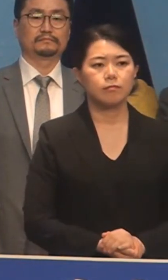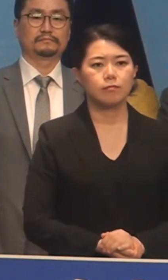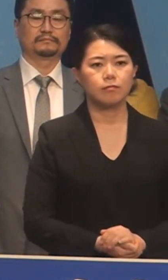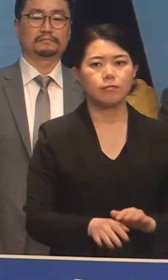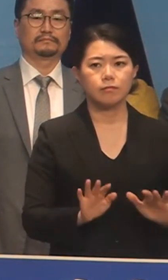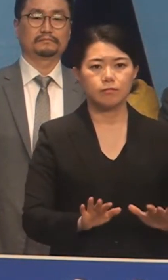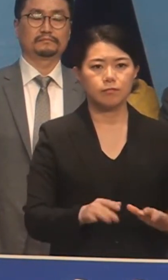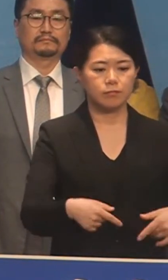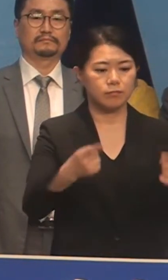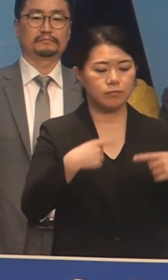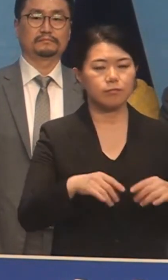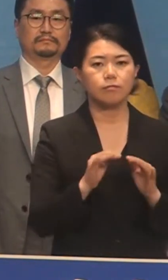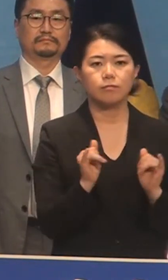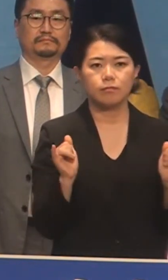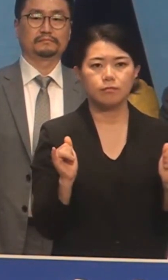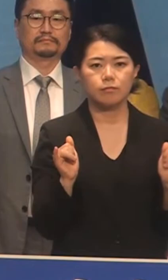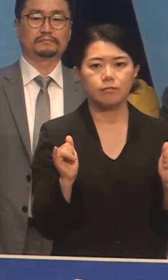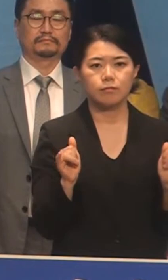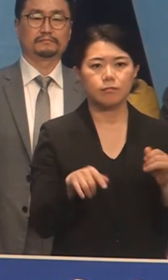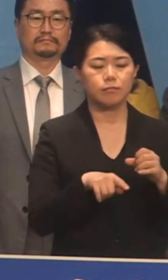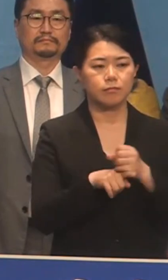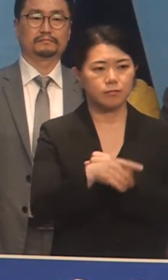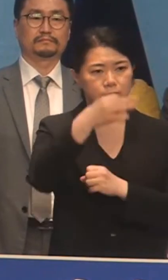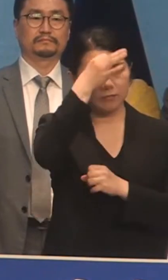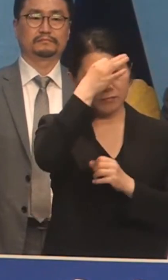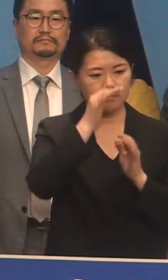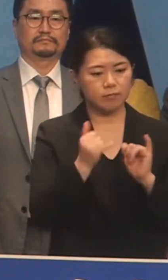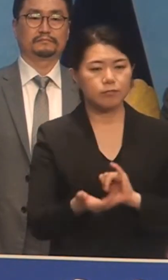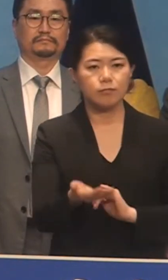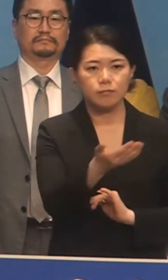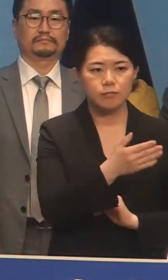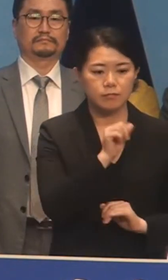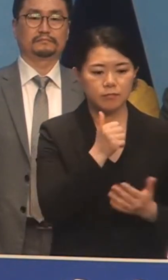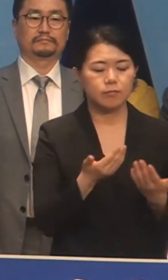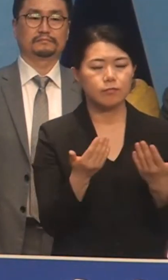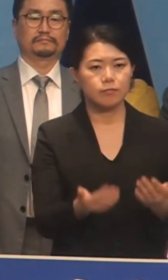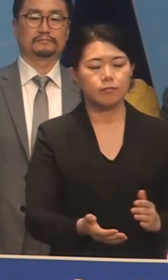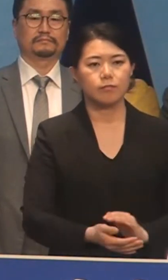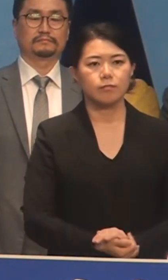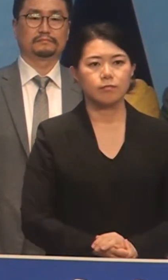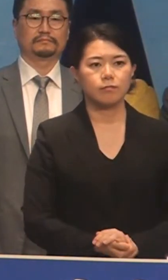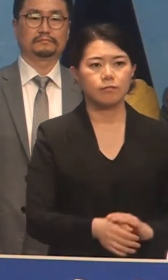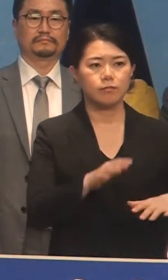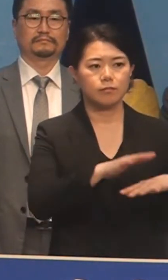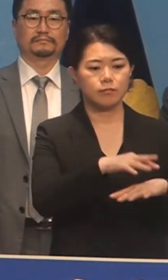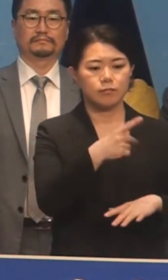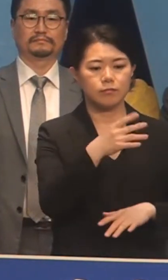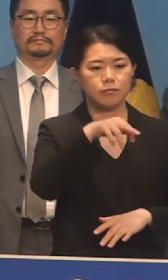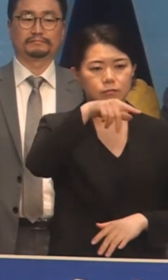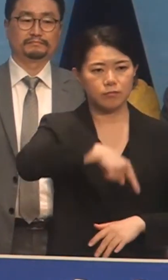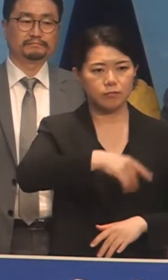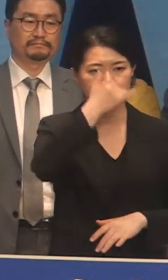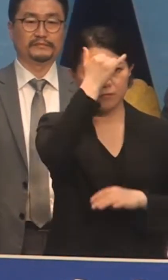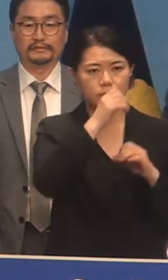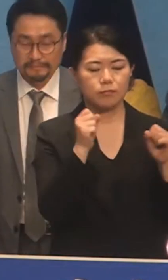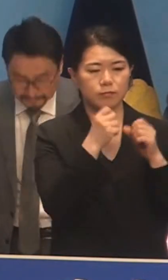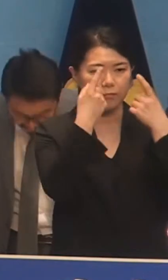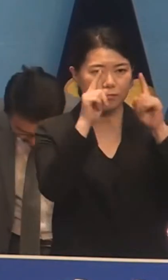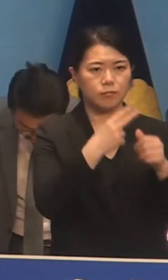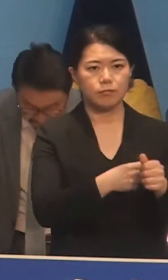현재 자리에 와주신 과학기술인 여러분들 소개를 드리면 손동주 충북대학교